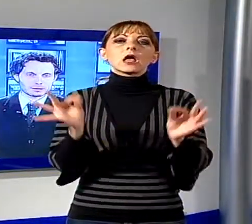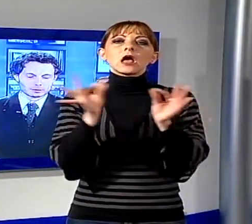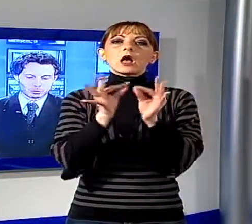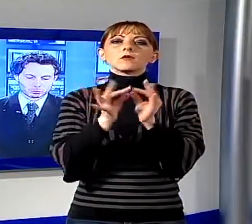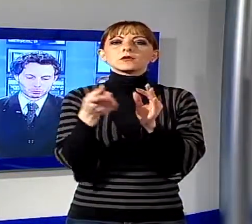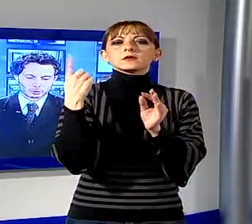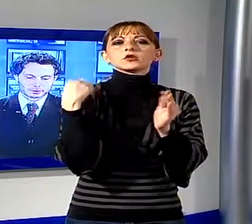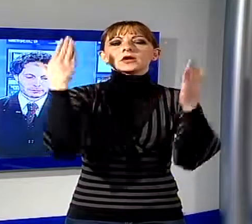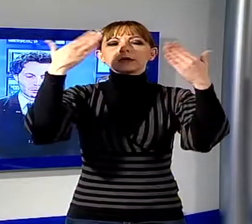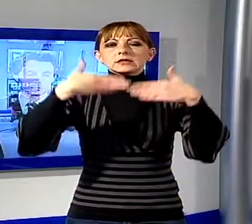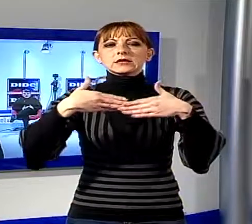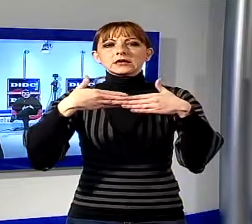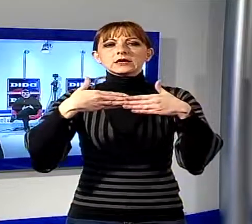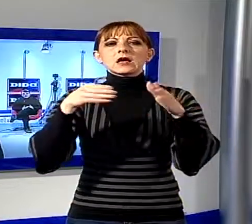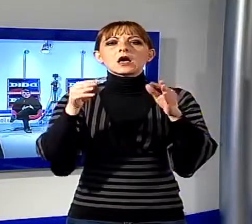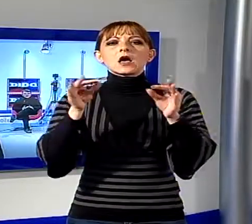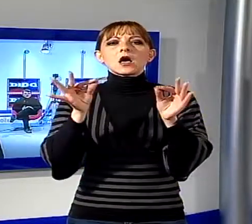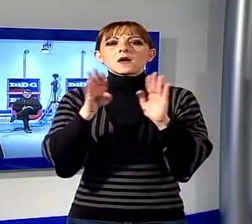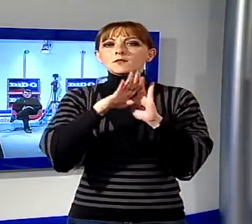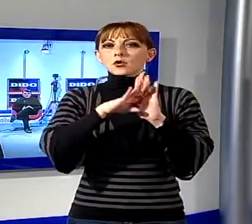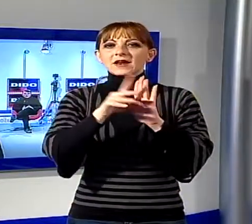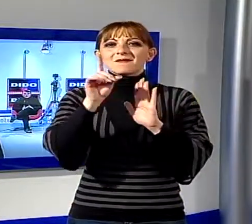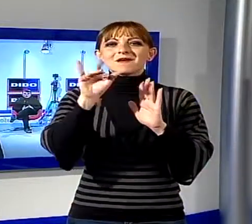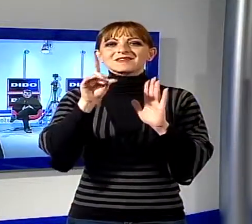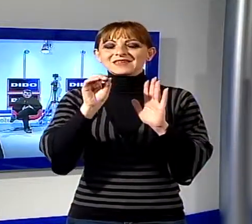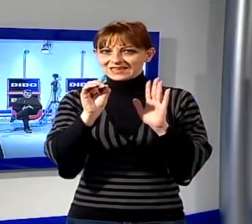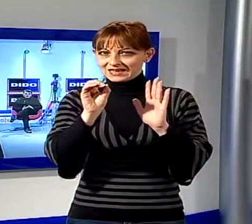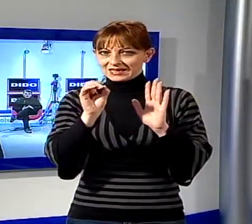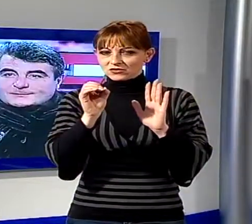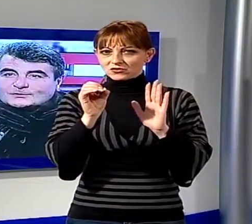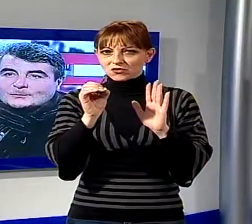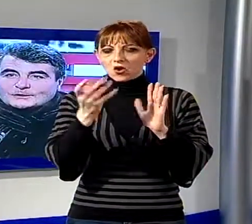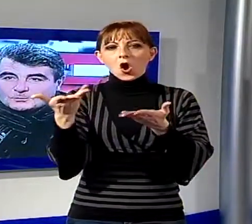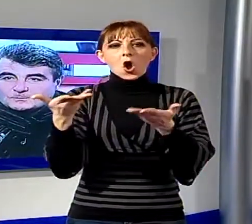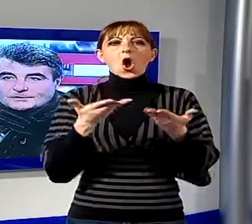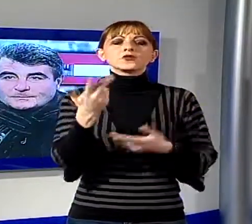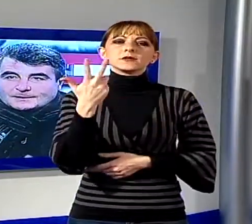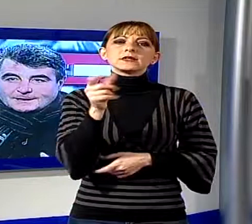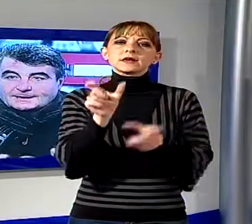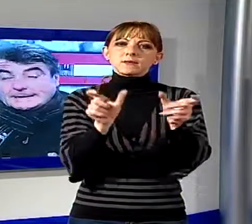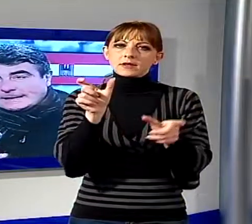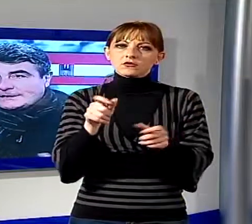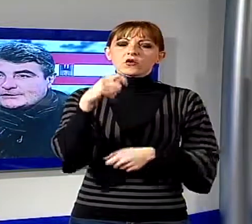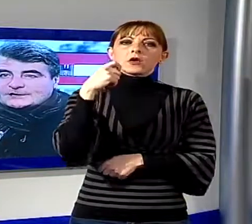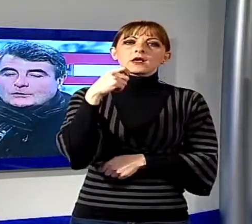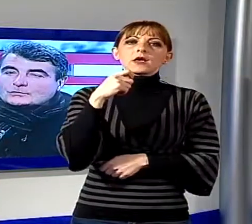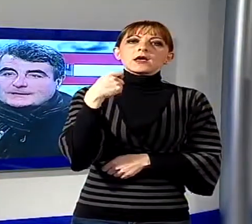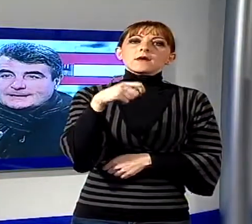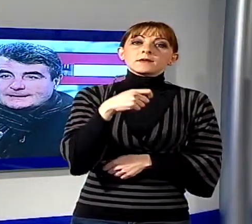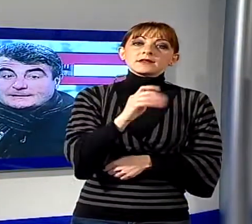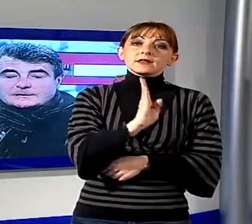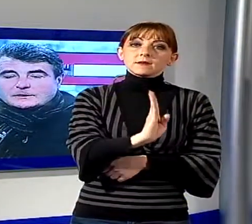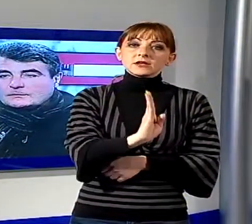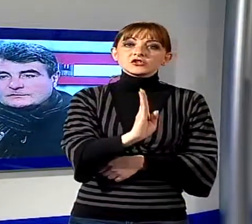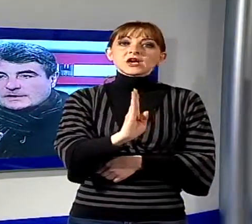speciale Dido su Noi TV. Ospiti il presidente della provincia Baccelli, l'assessore Santi e il sindaco di Camaiore del Dotto. Tra